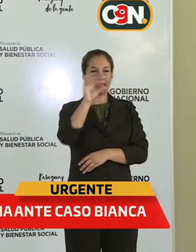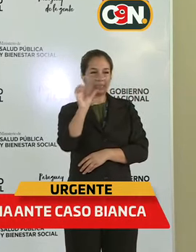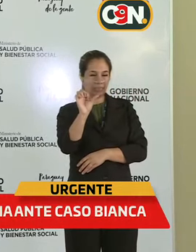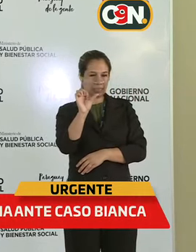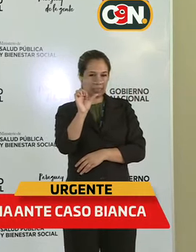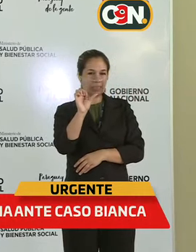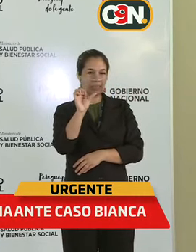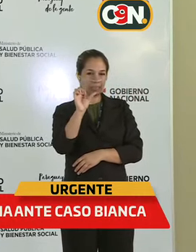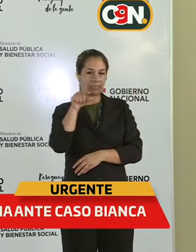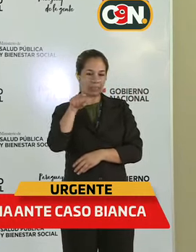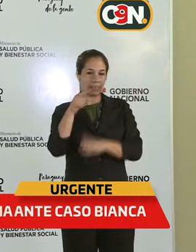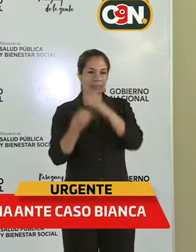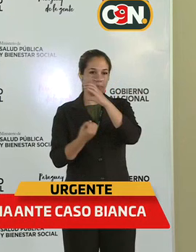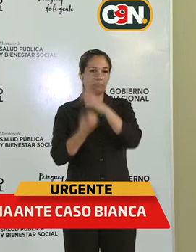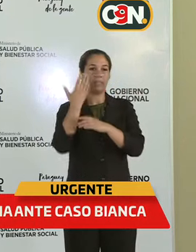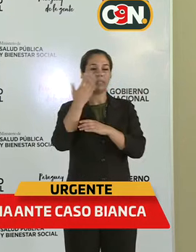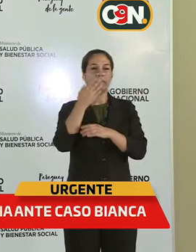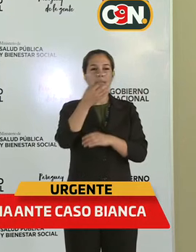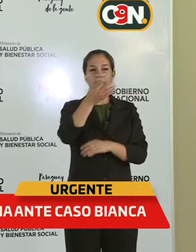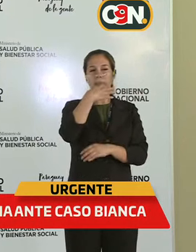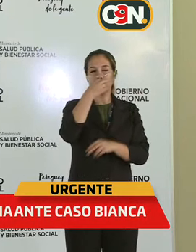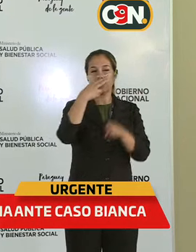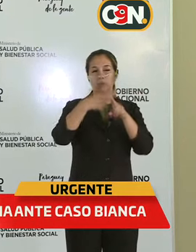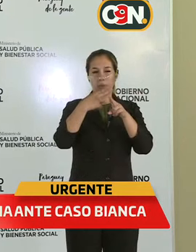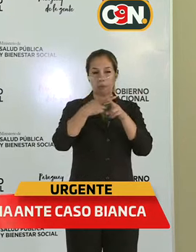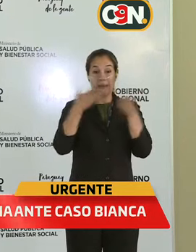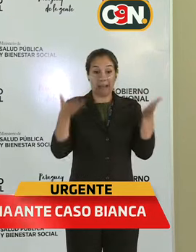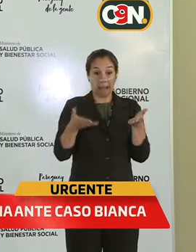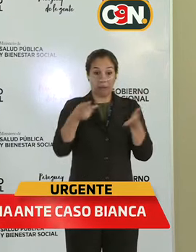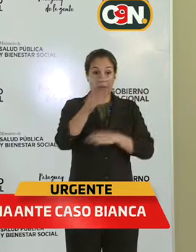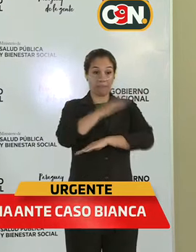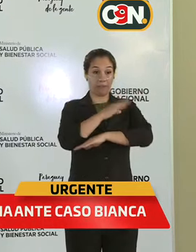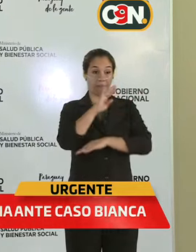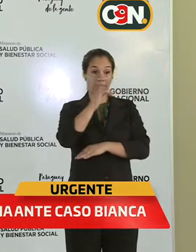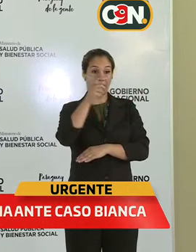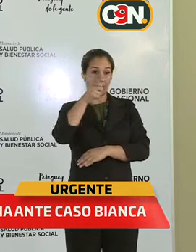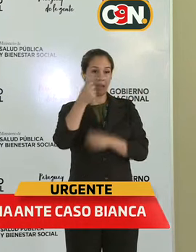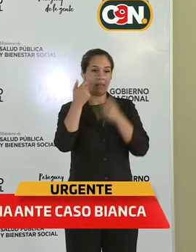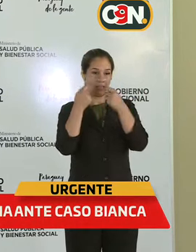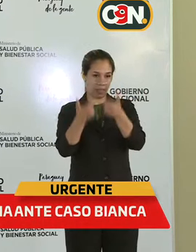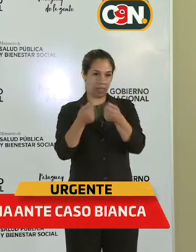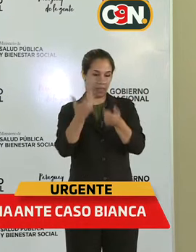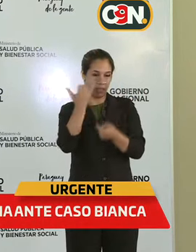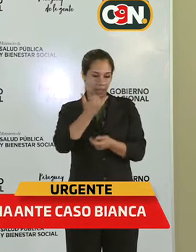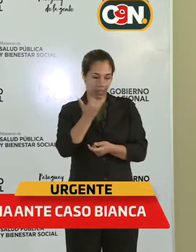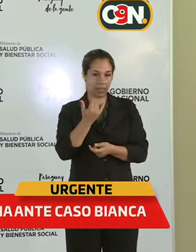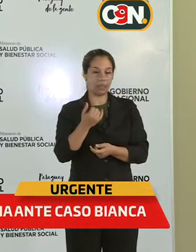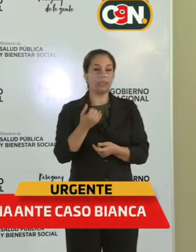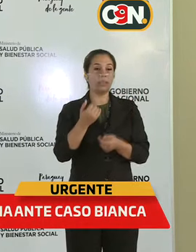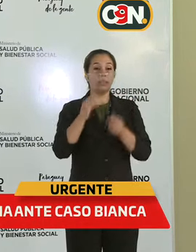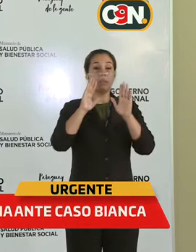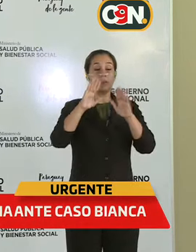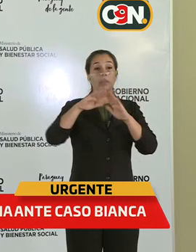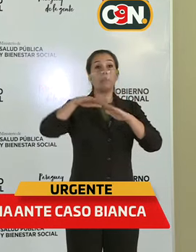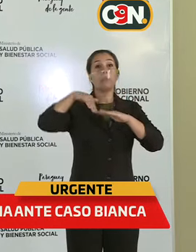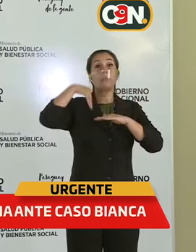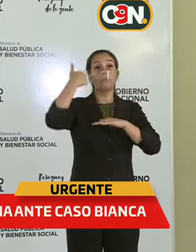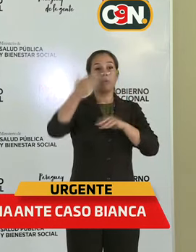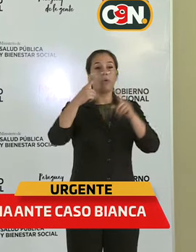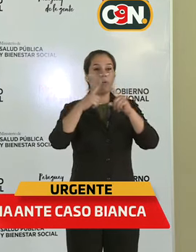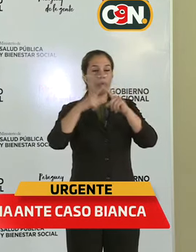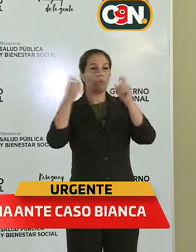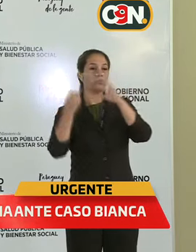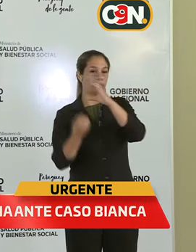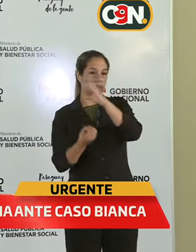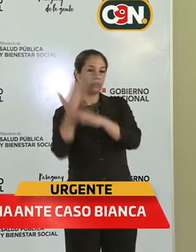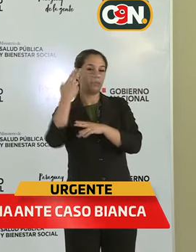apareció el Lucinersen, la Esperanza, que es un medicamento que Bianca está recibiendo. Y luego apareció otro medicamento,